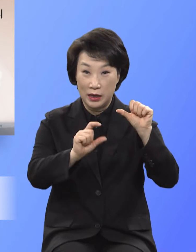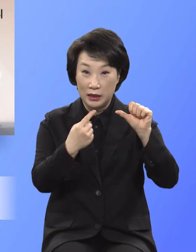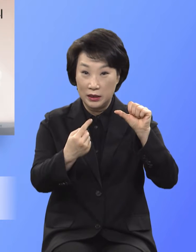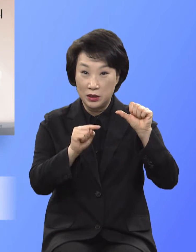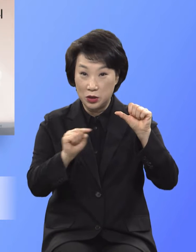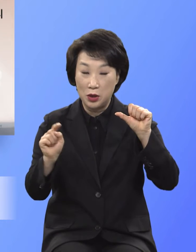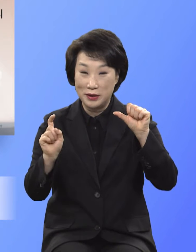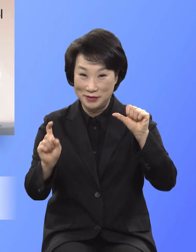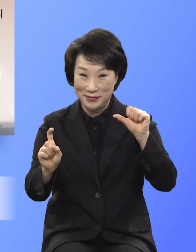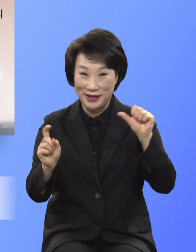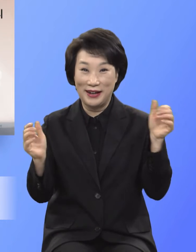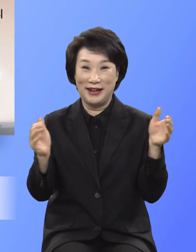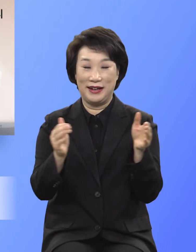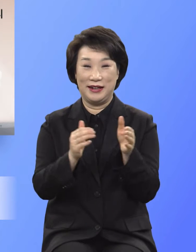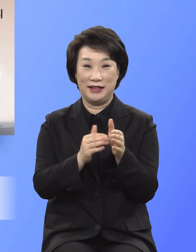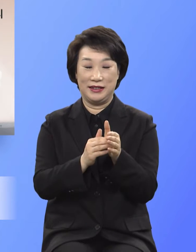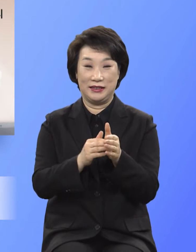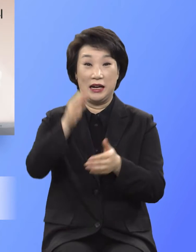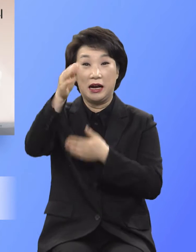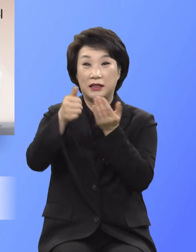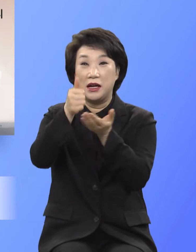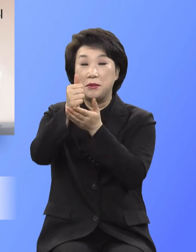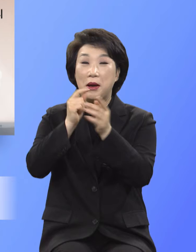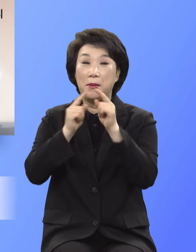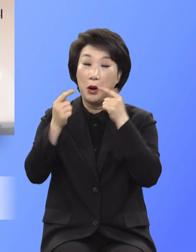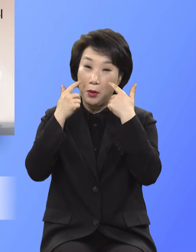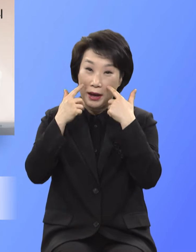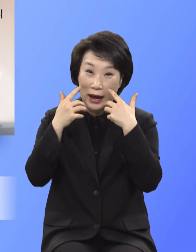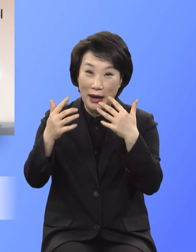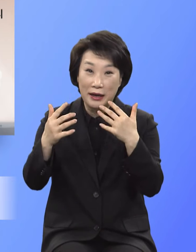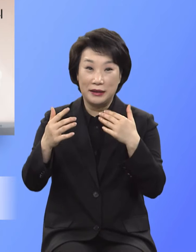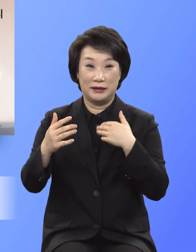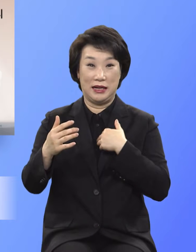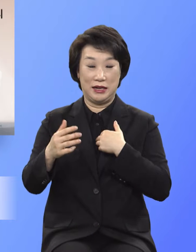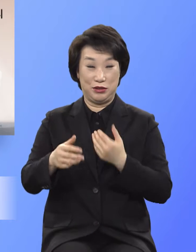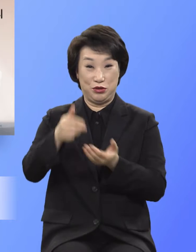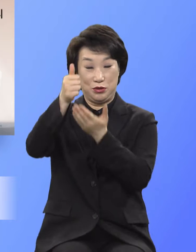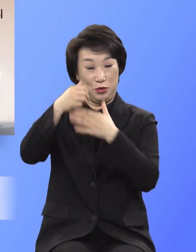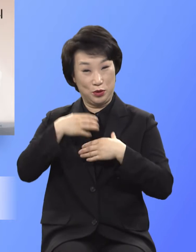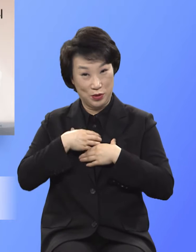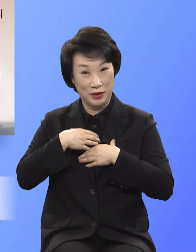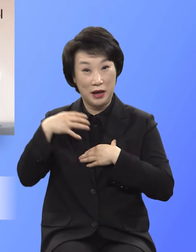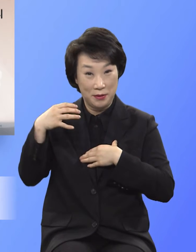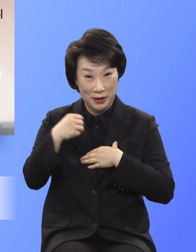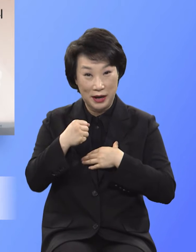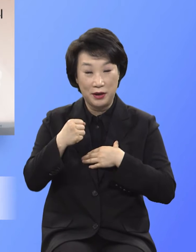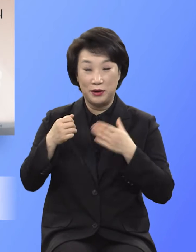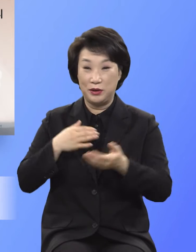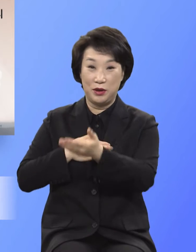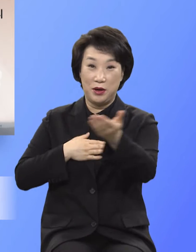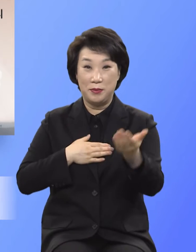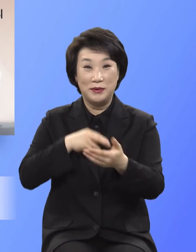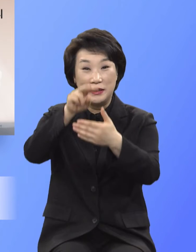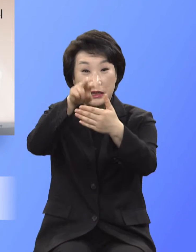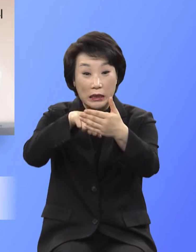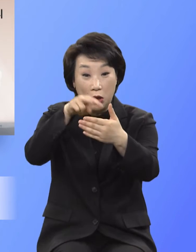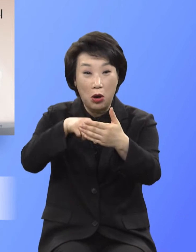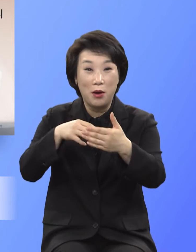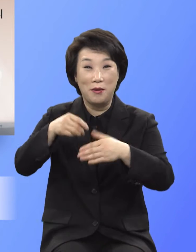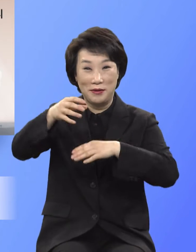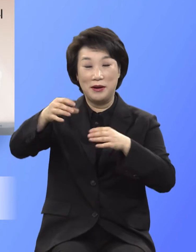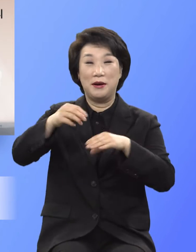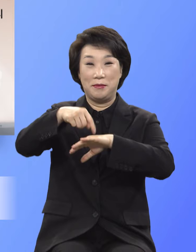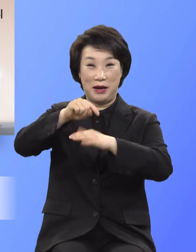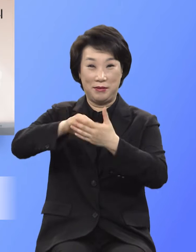1절에서 10절까지입니다. 하나님 말씀을 확실하게 주님을 경외함으로 여러분이 읽어서